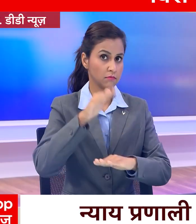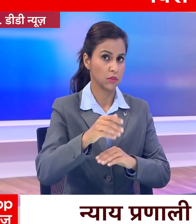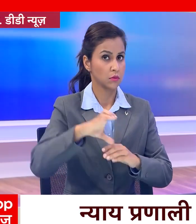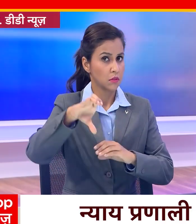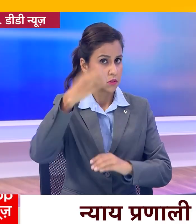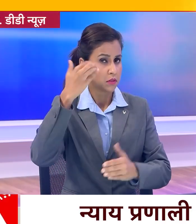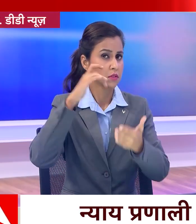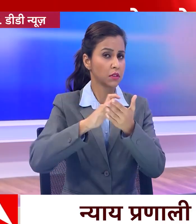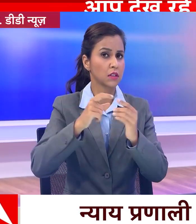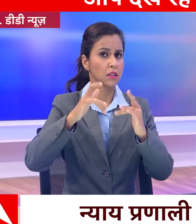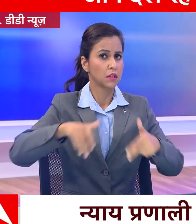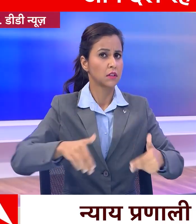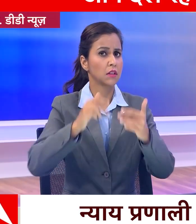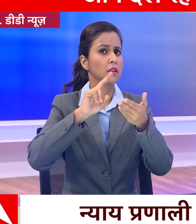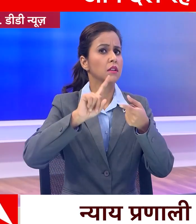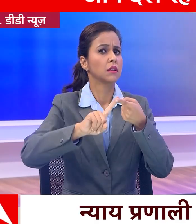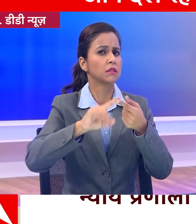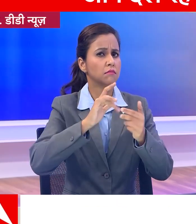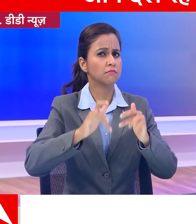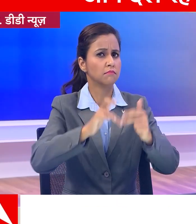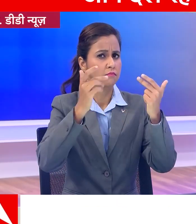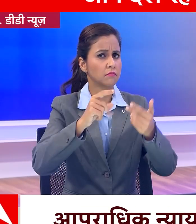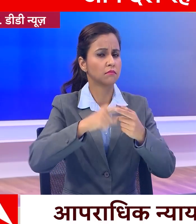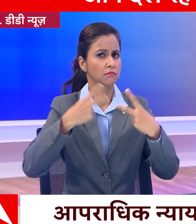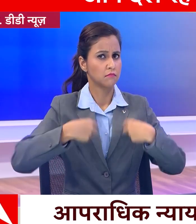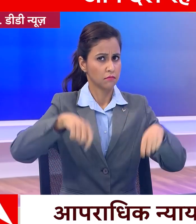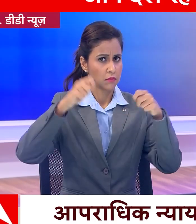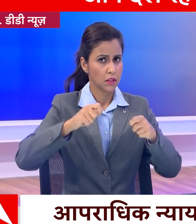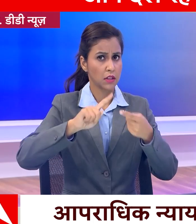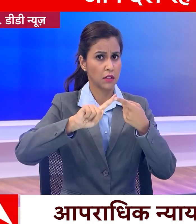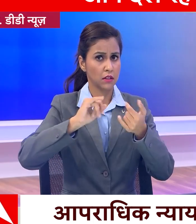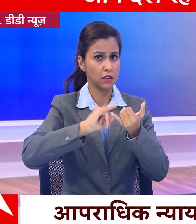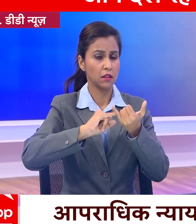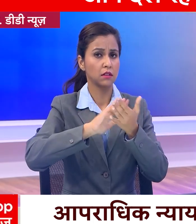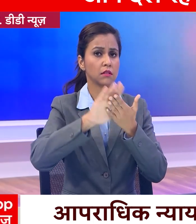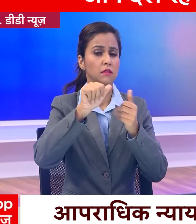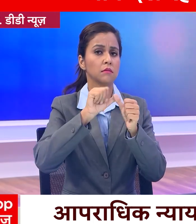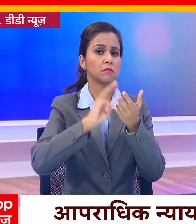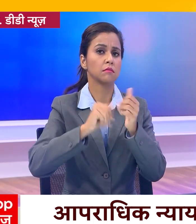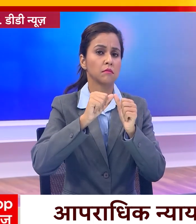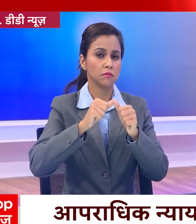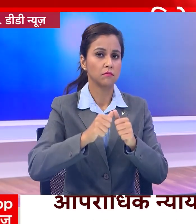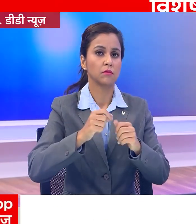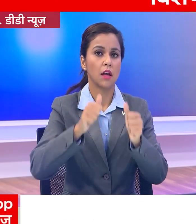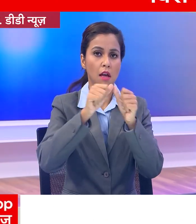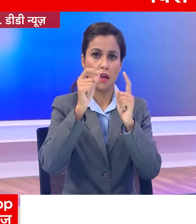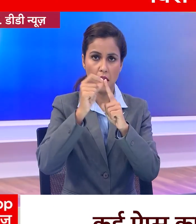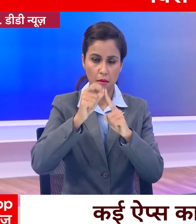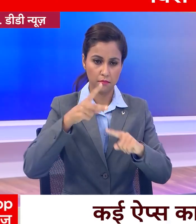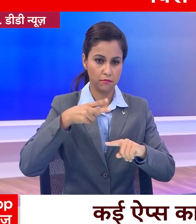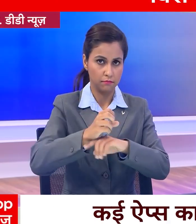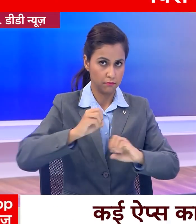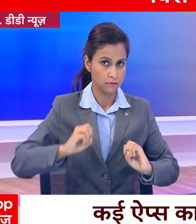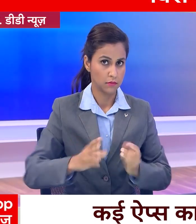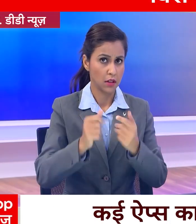चंडीगढ़ में ई साक्ष्य न्याय सेतु न्याय श्रुति और ई समन प का उद्घाटन किया अपने संबोधन में केंद्रीय